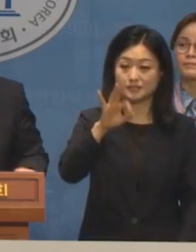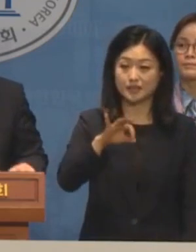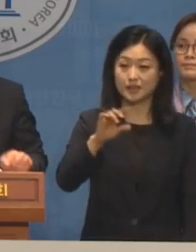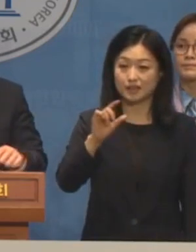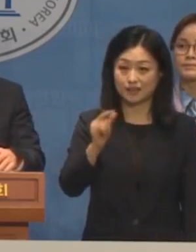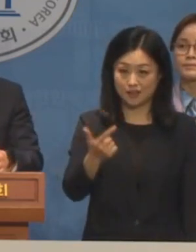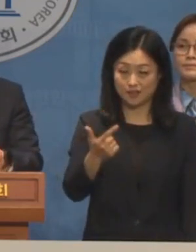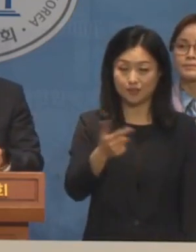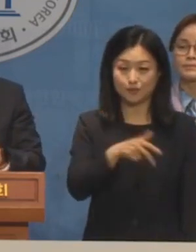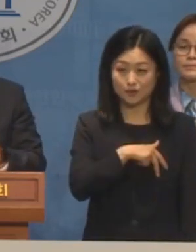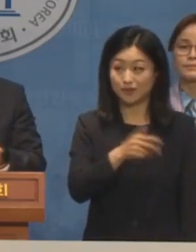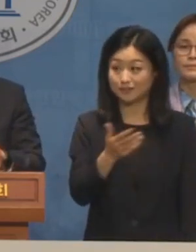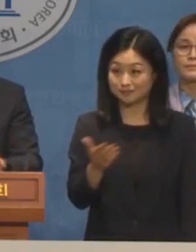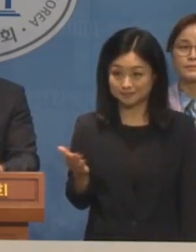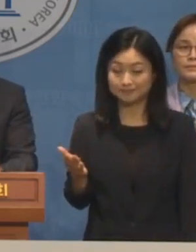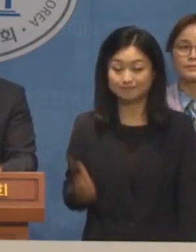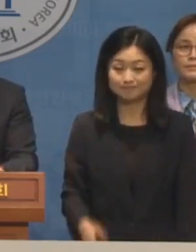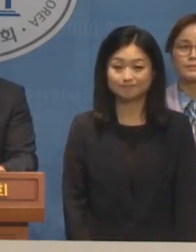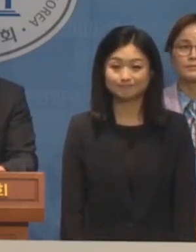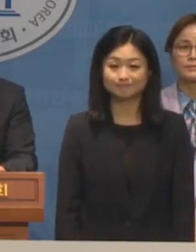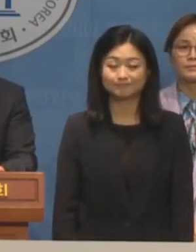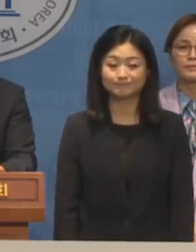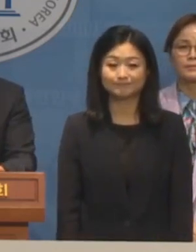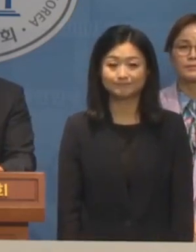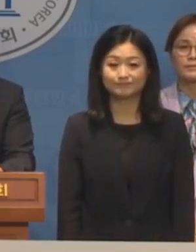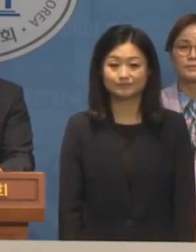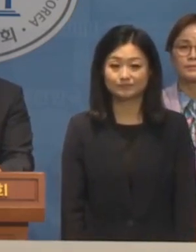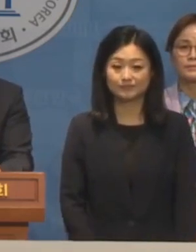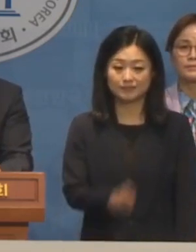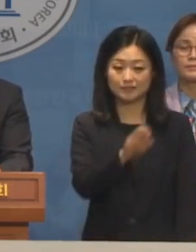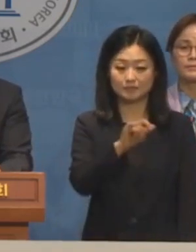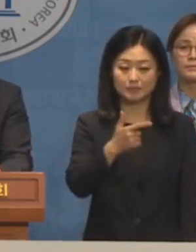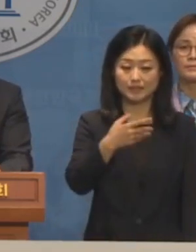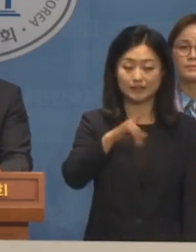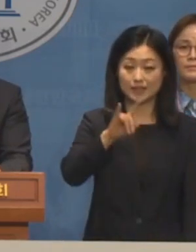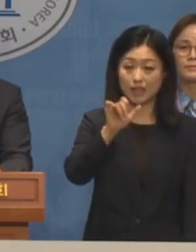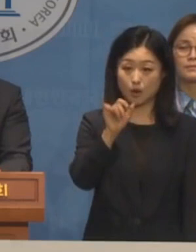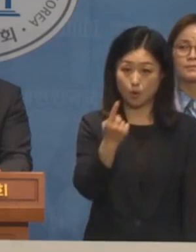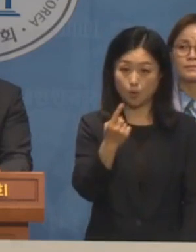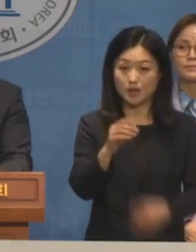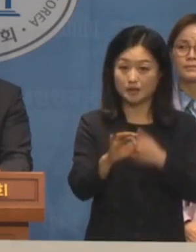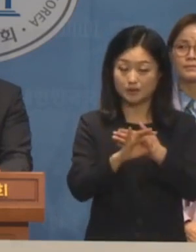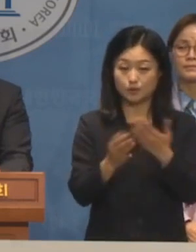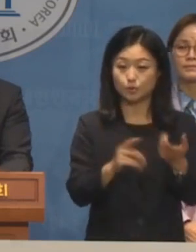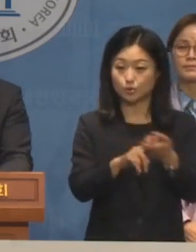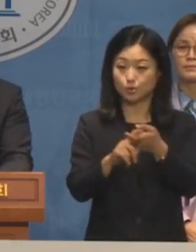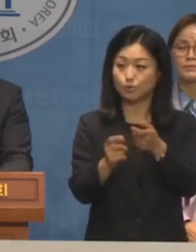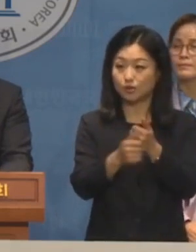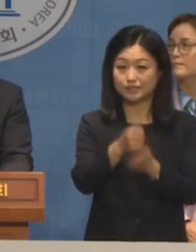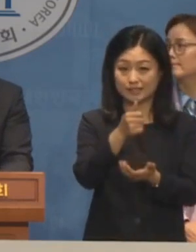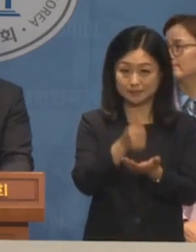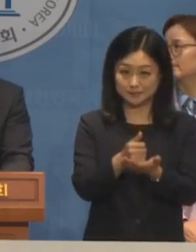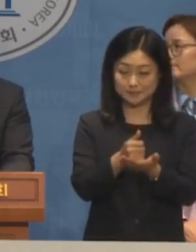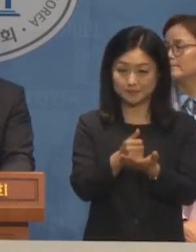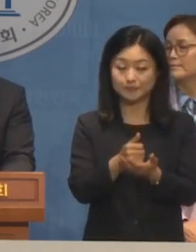모셨습니다. 네, 현장에서는 민태호 학교 비정규직 노조위원장님 모셨습니다.